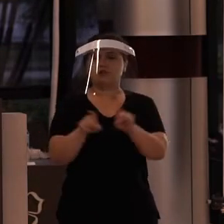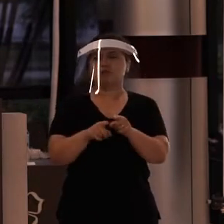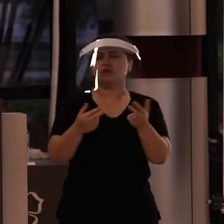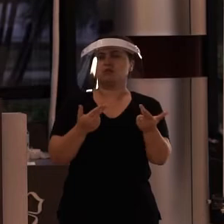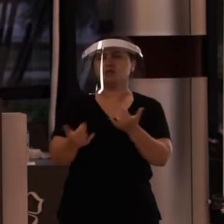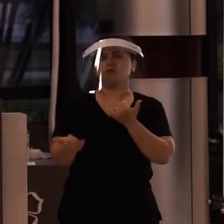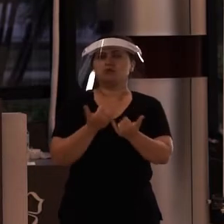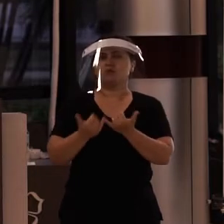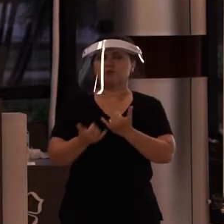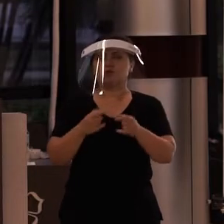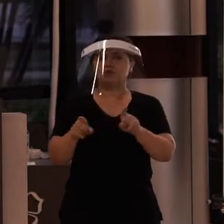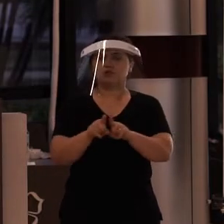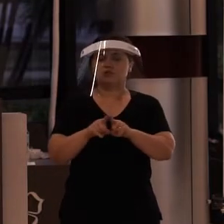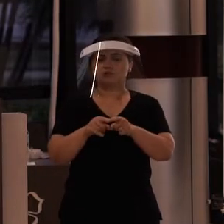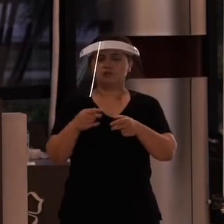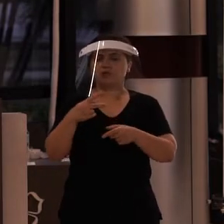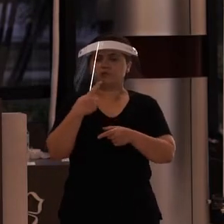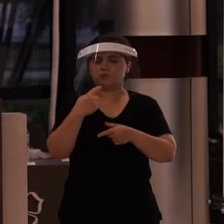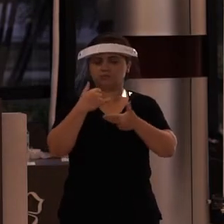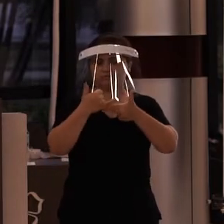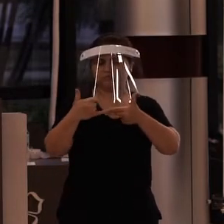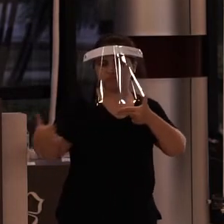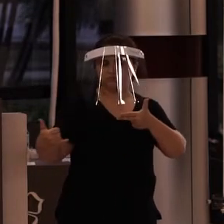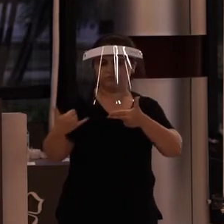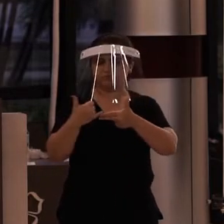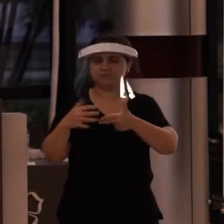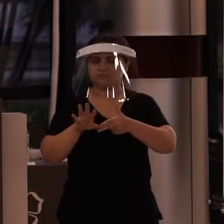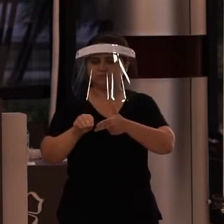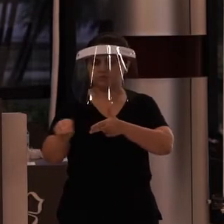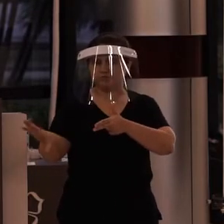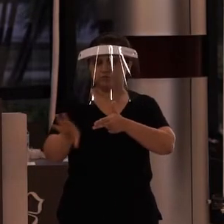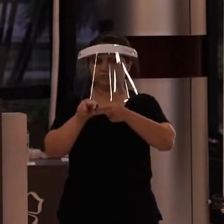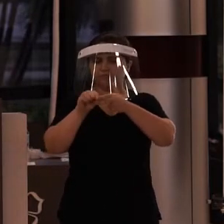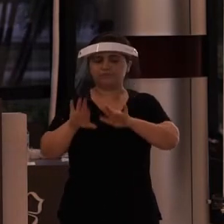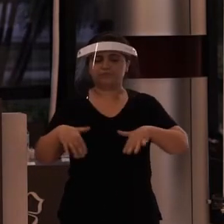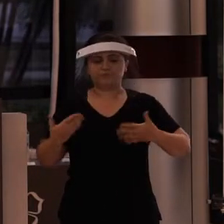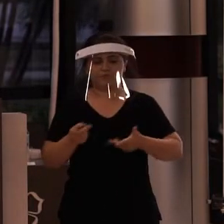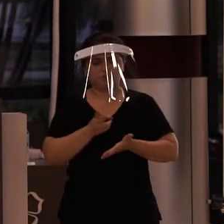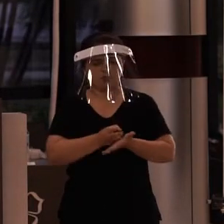a termografia infravermelha. E sempre que